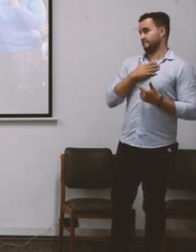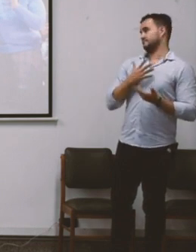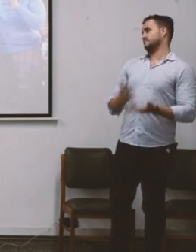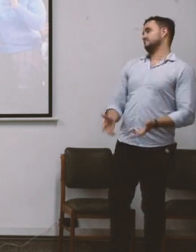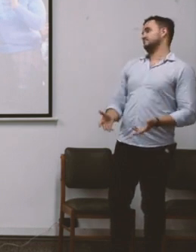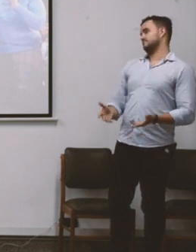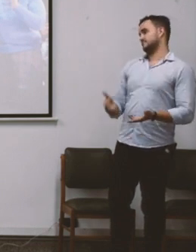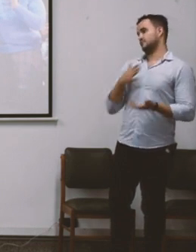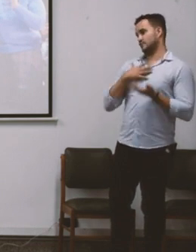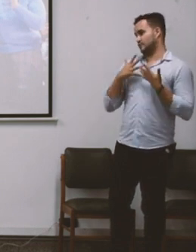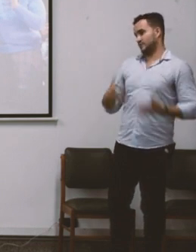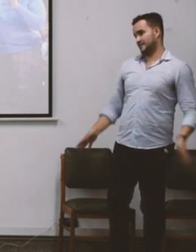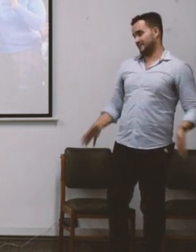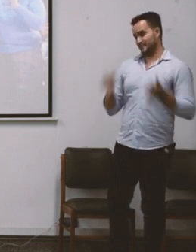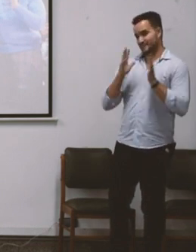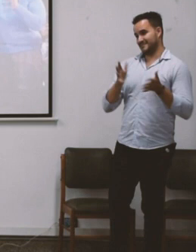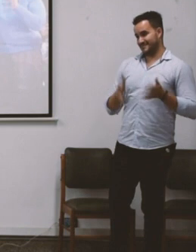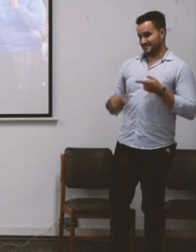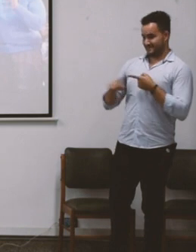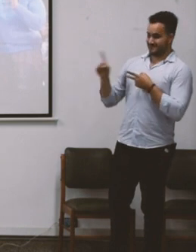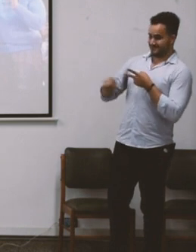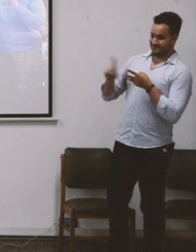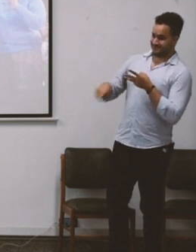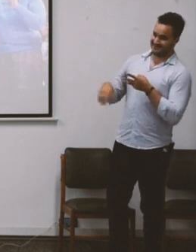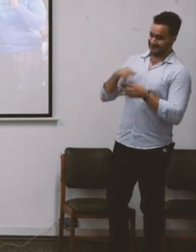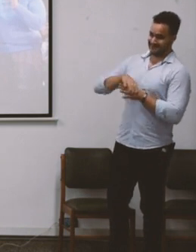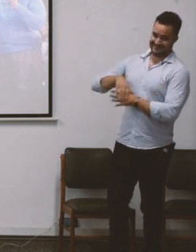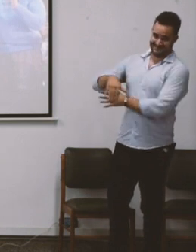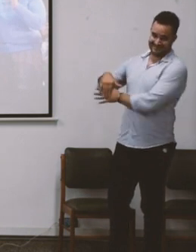quiero enseñar eso que venía